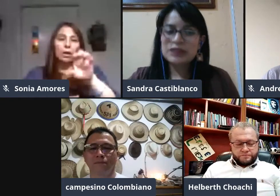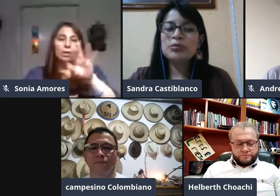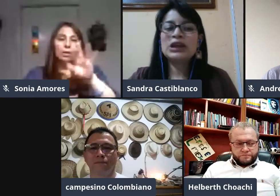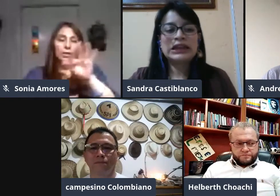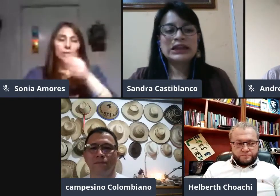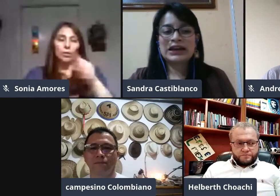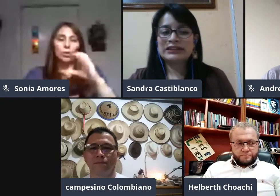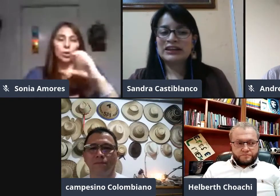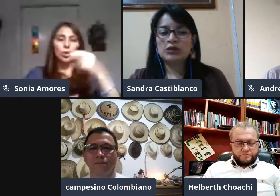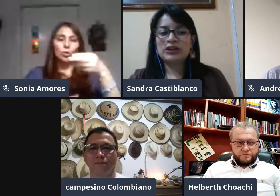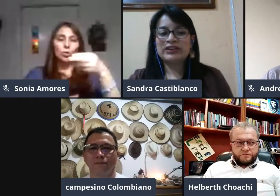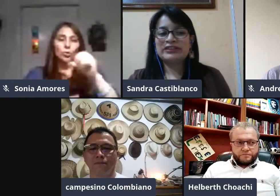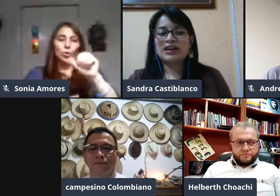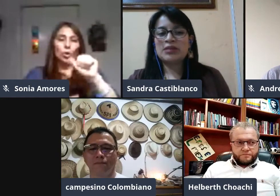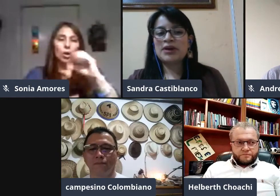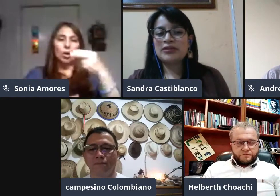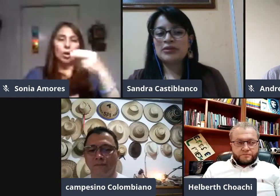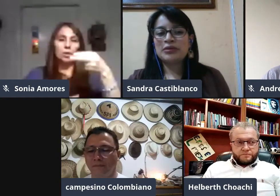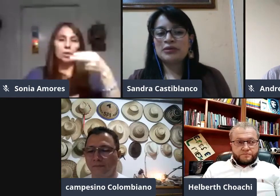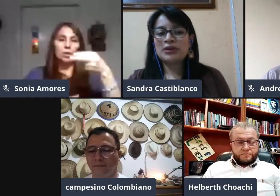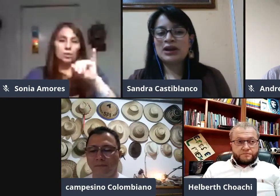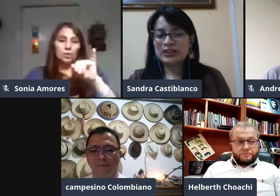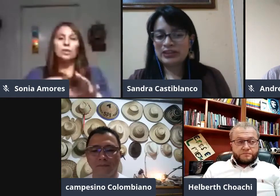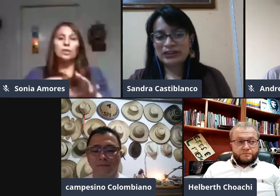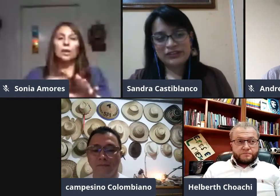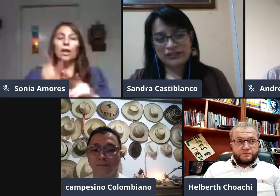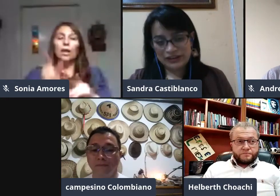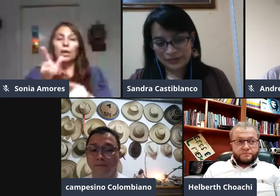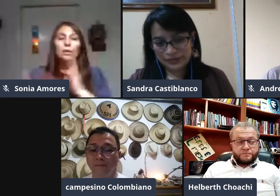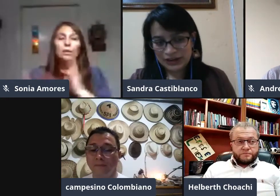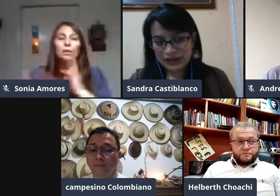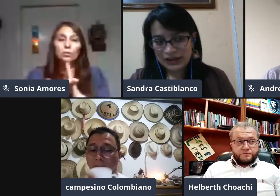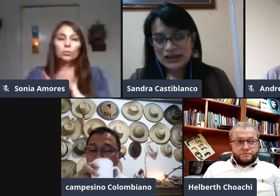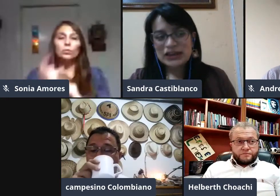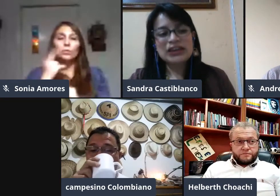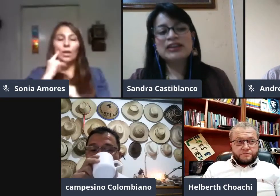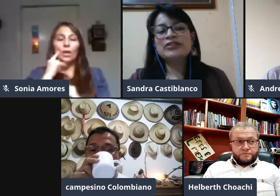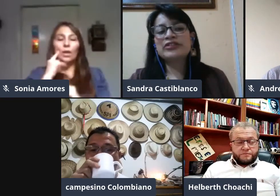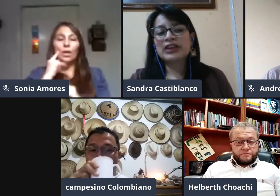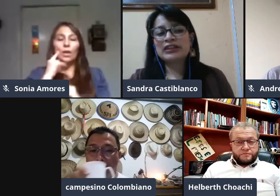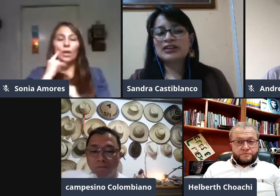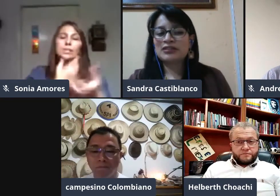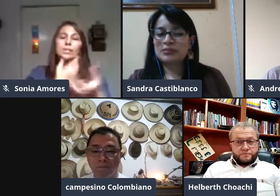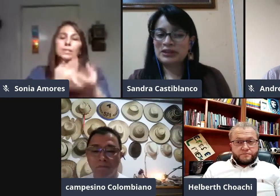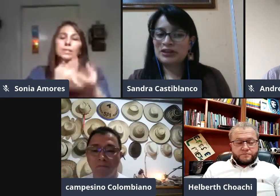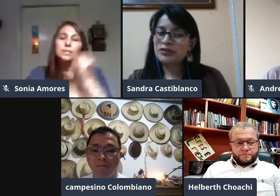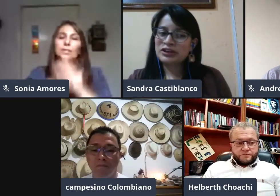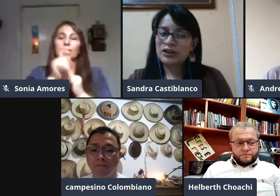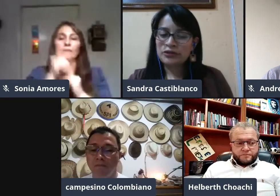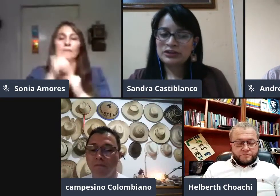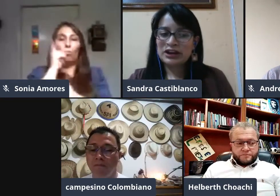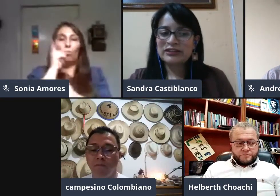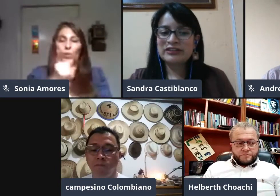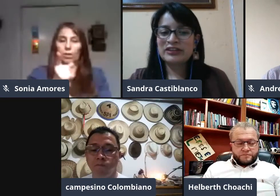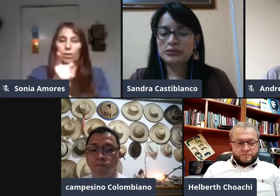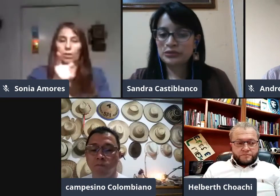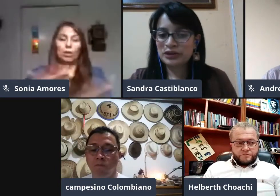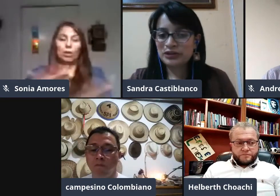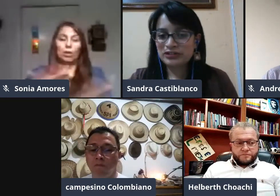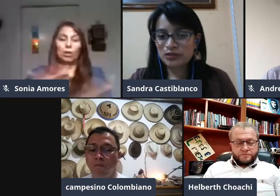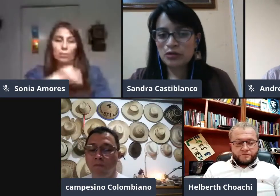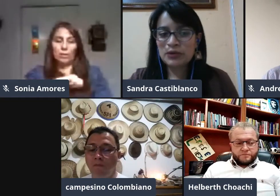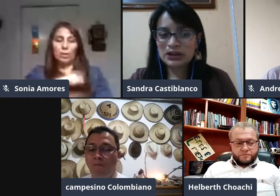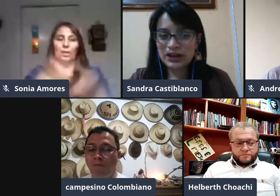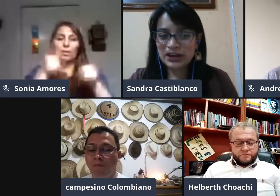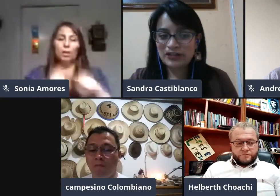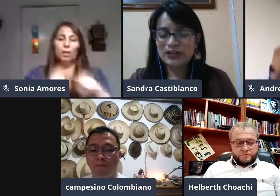Ciencias Jurídicas y Políticas de la Universidad Pablo Olavide, Sevilla, España, y quien es docente actualmente y coordinador de la